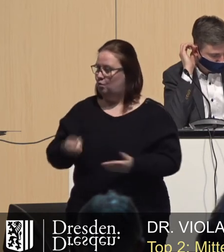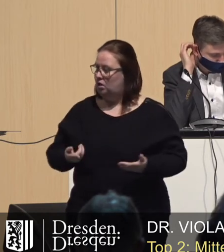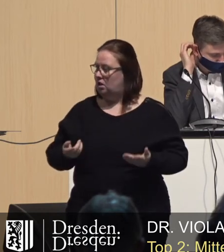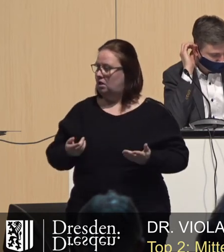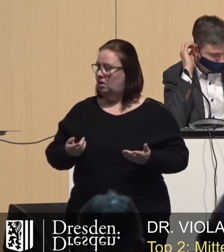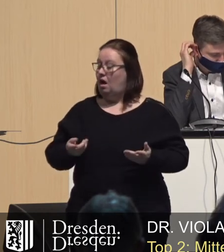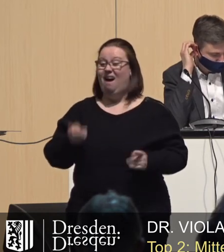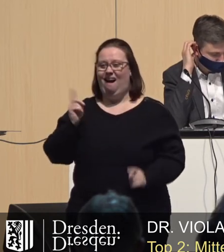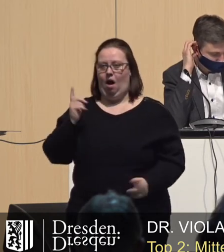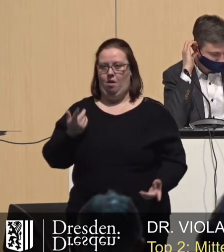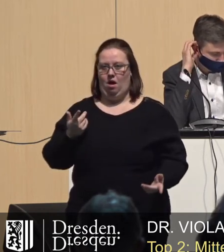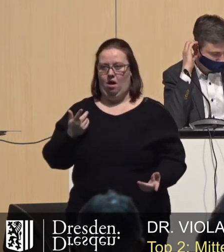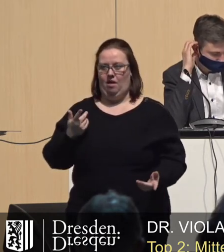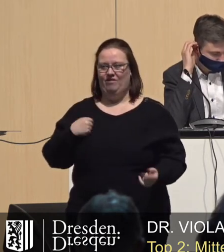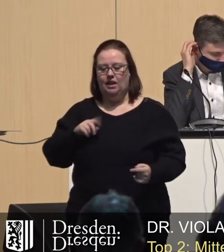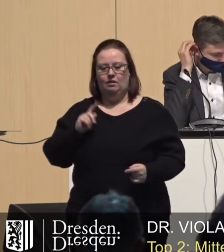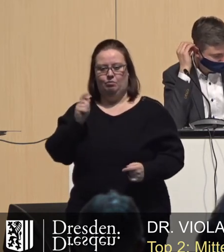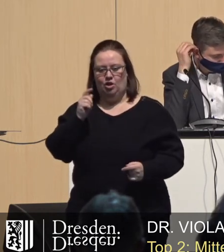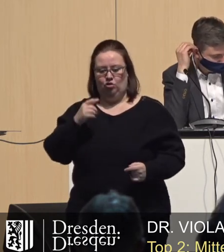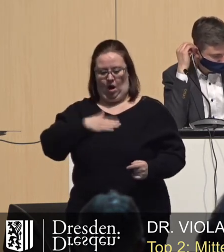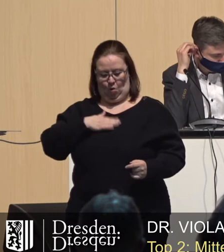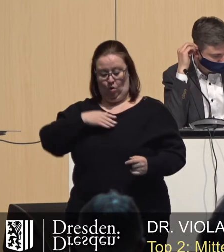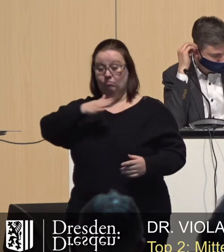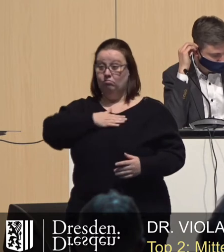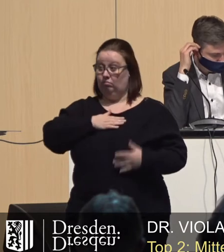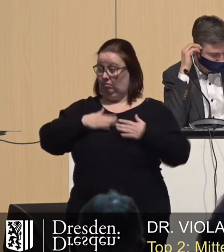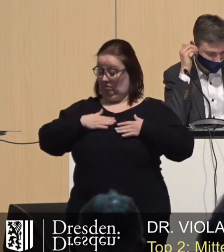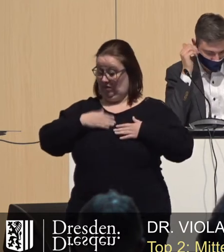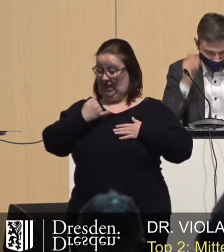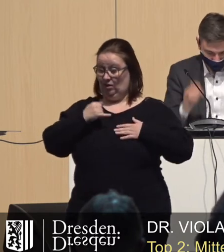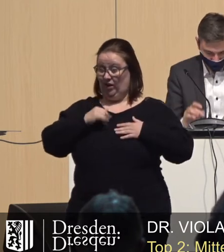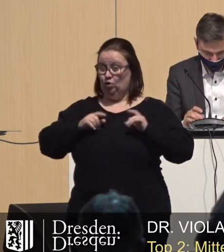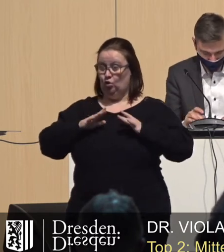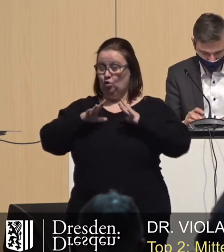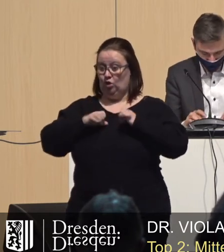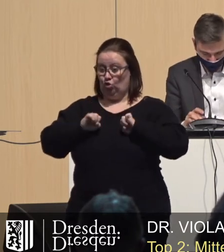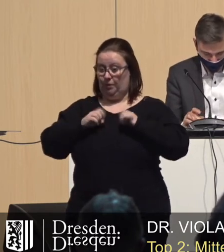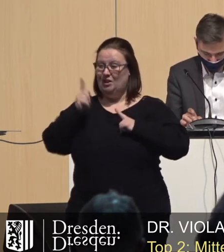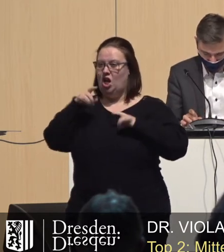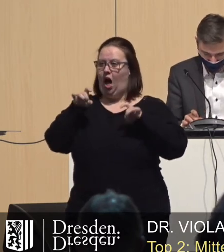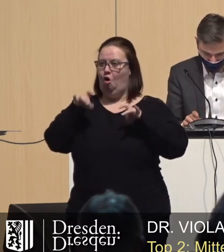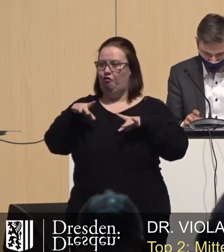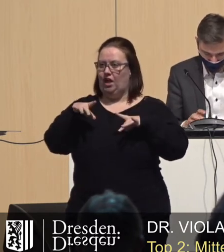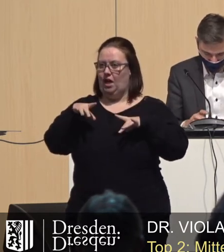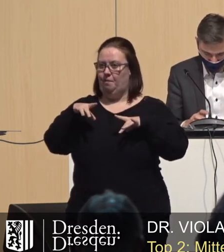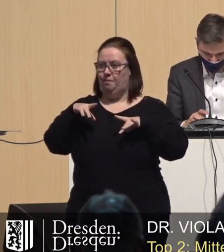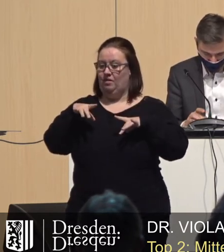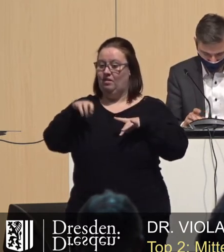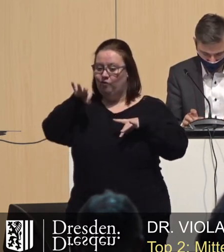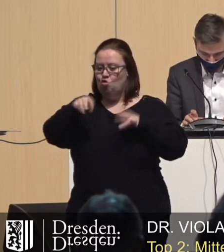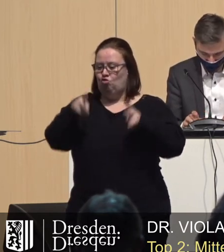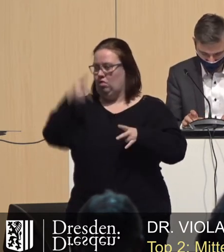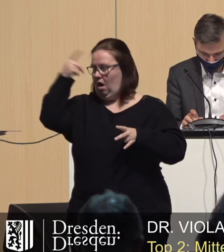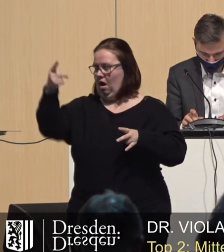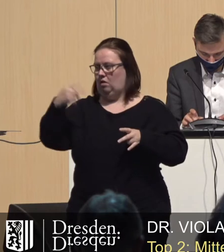müssen. Aber wir geben ein Stück weit auch unseres persönlichen, individuellen Gesundheitsschutzes auf für diesen